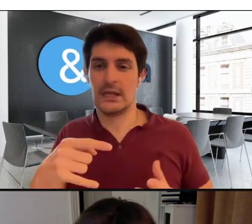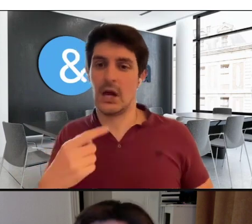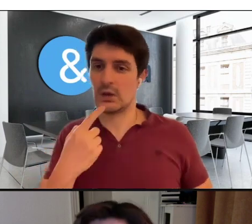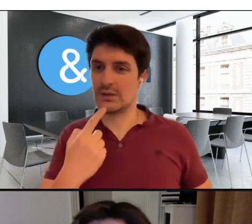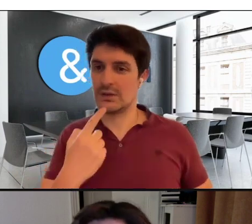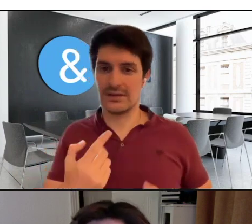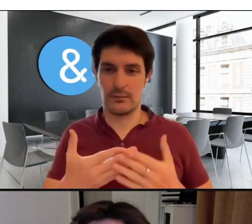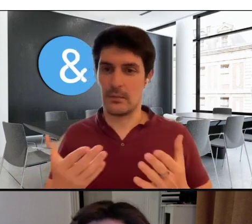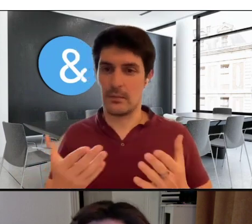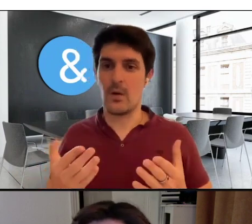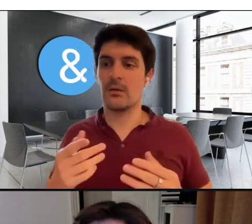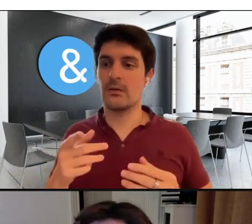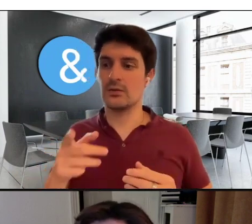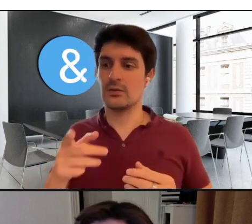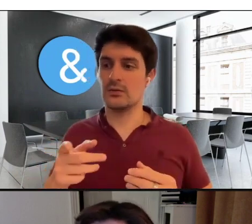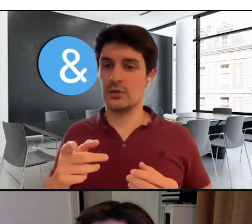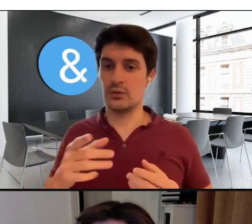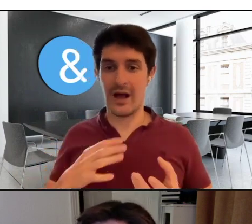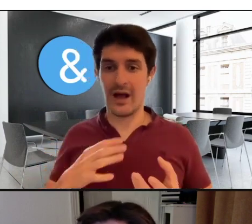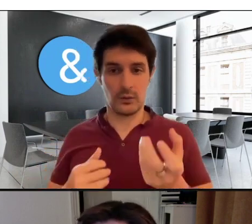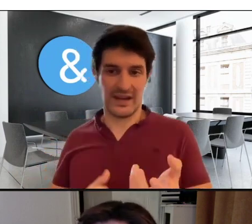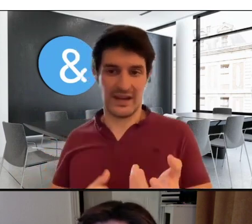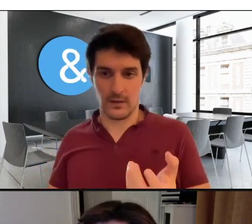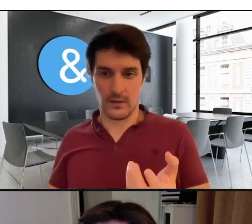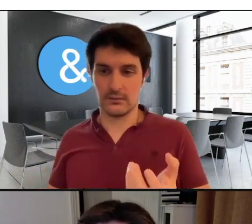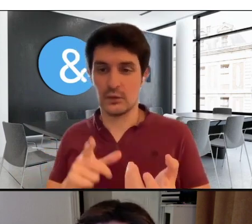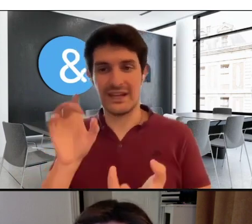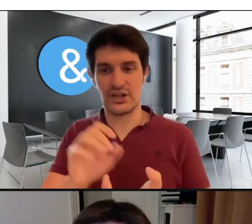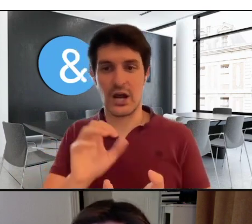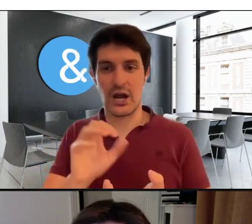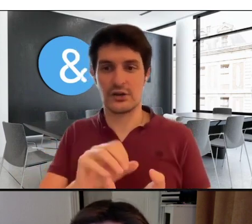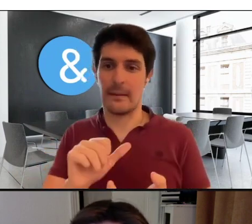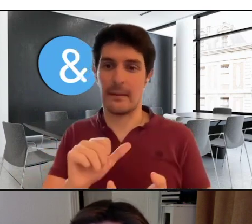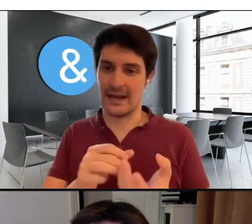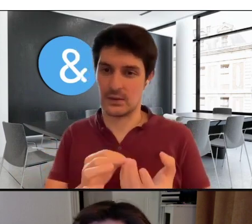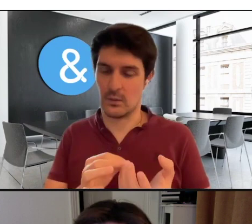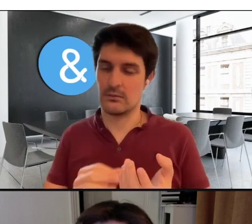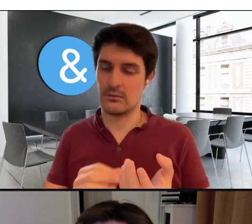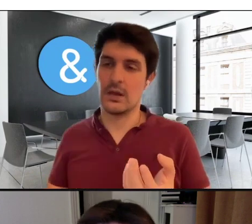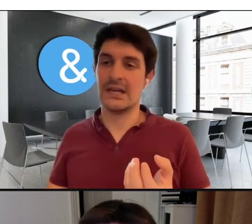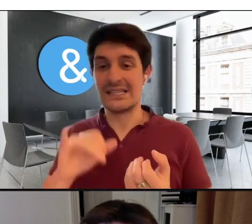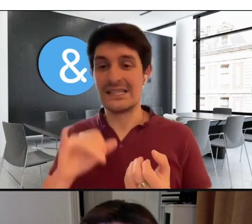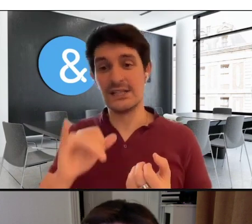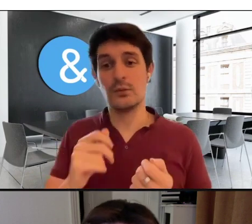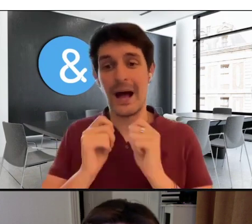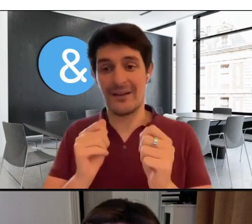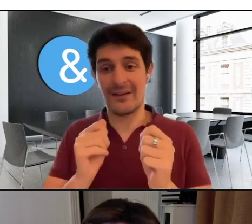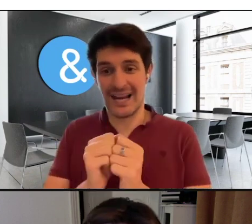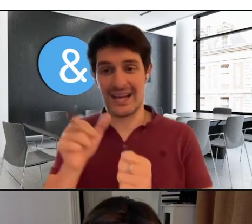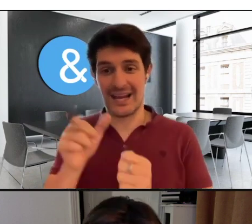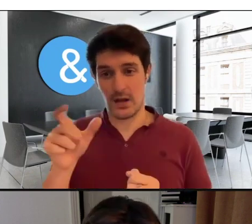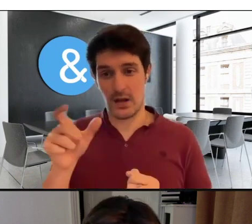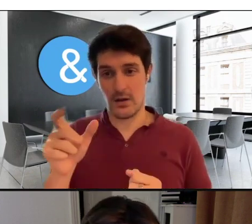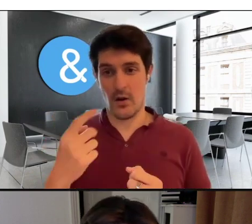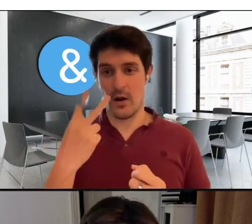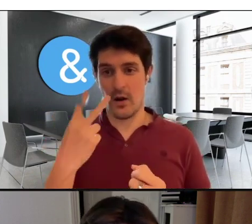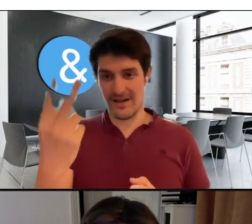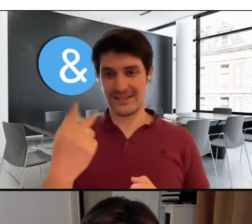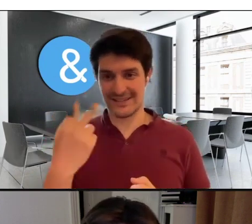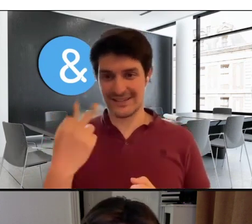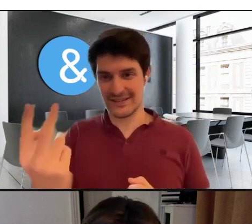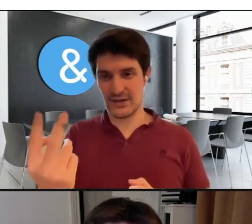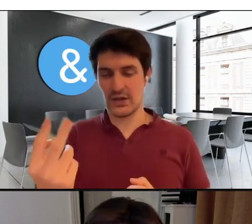se disant simplement, tu as ton téléphone, tu télécharges l'application. Si tu parles avec quelqu'un en